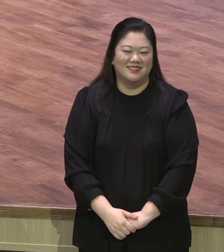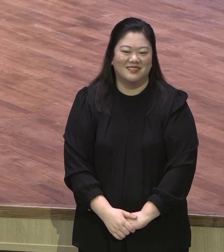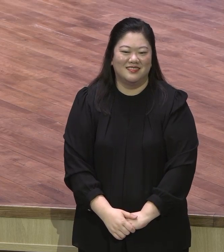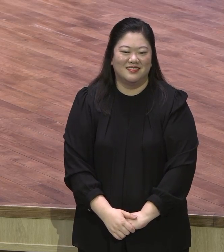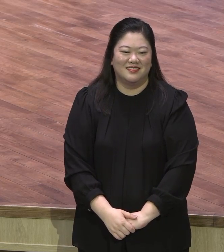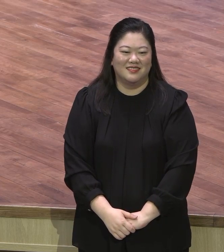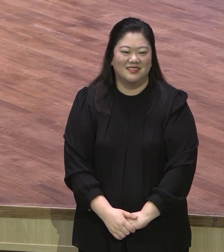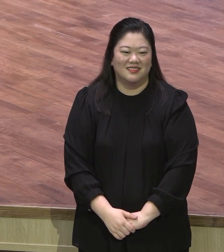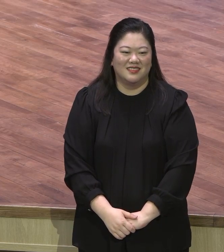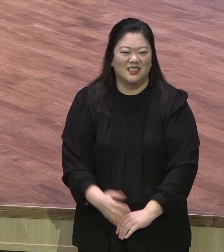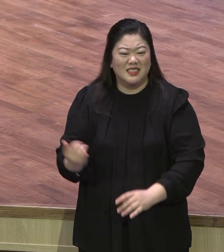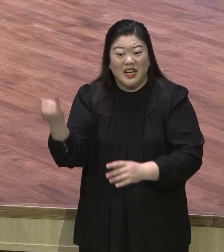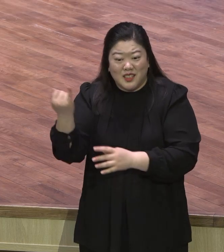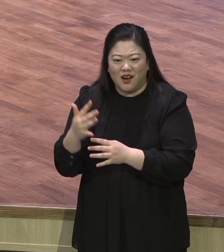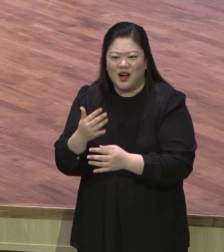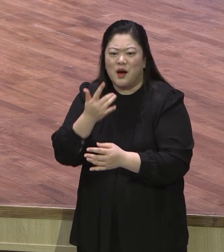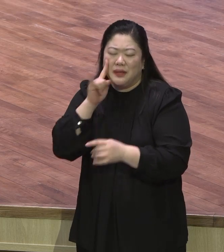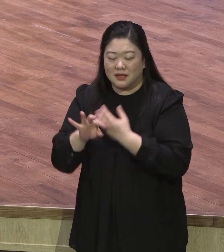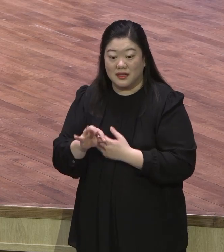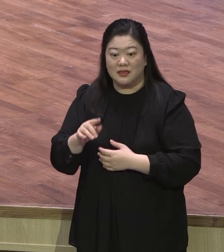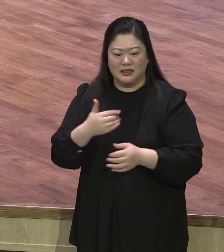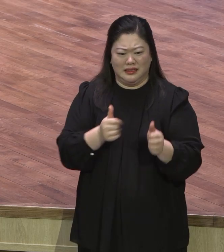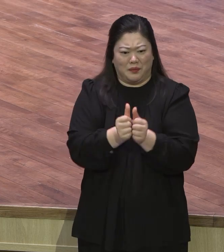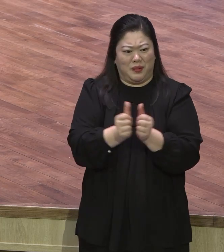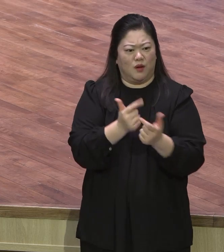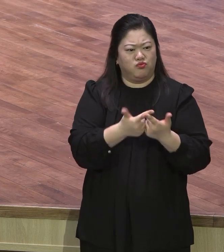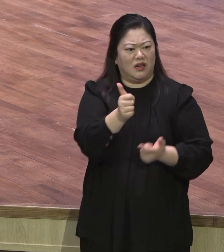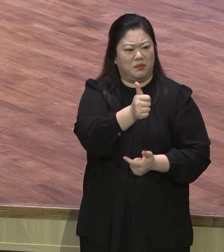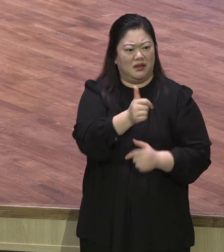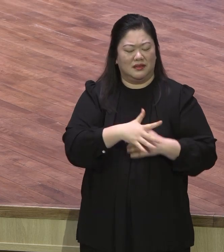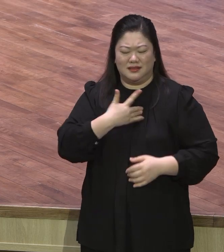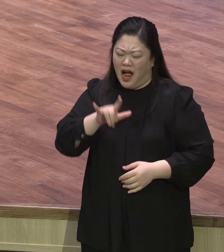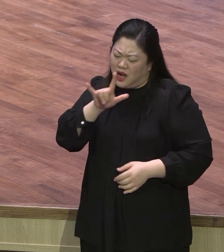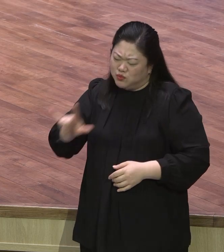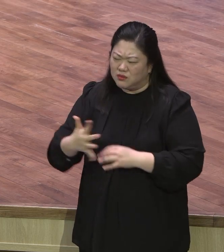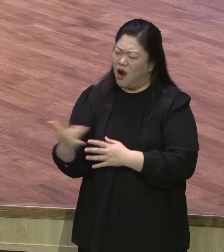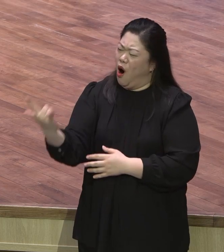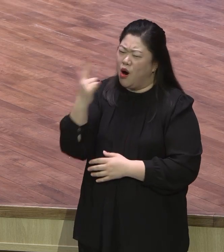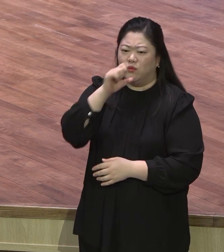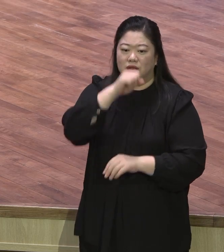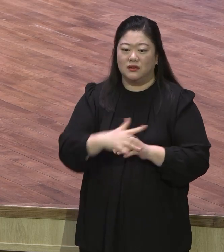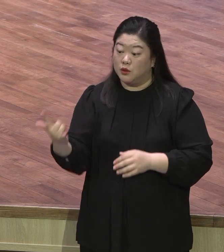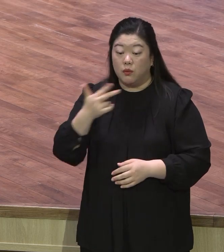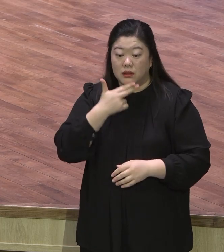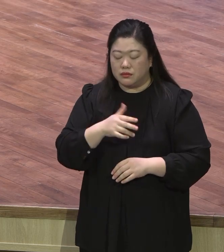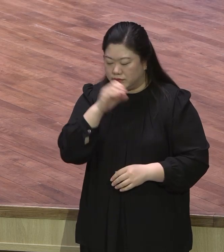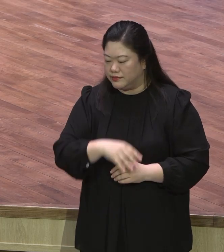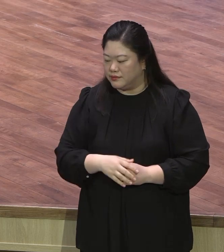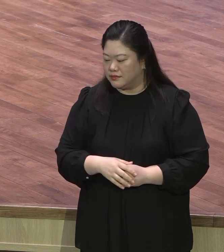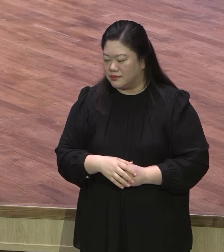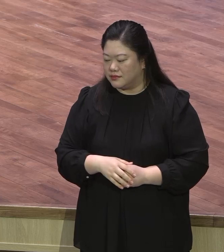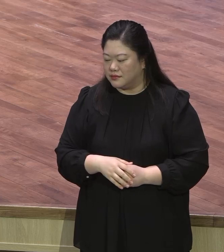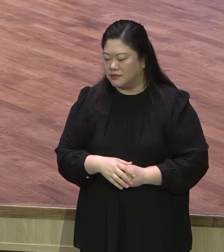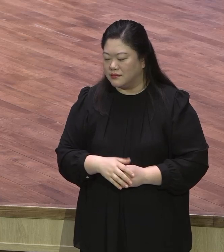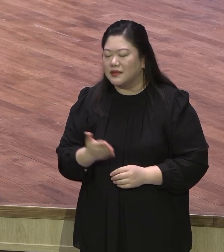감동이 없지요. 워낙 반응이 없었어요. 제가 감동이 없었어요. 그래도 그래도